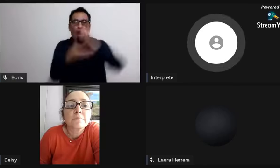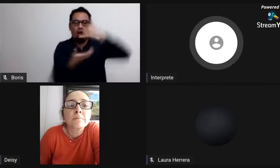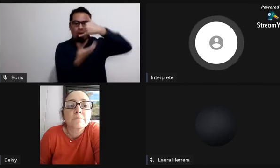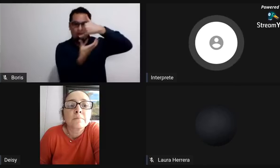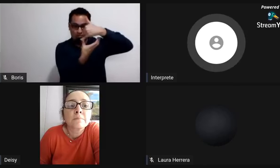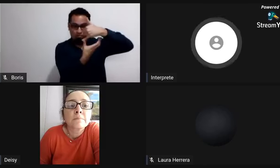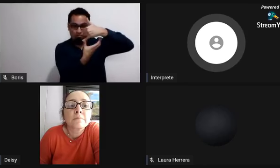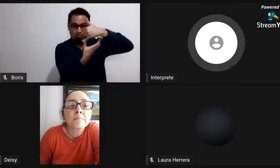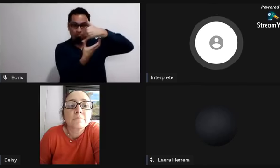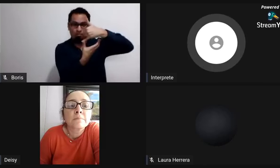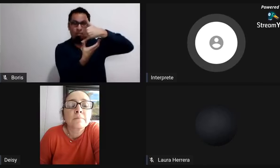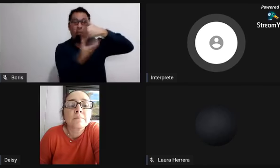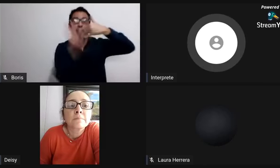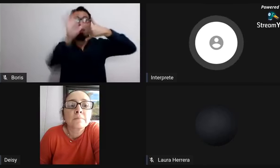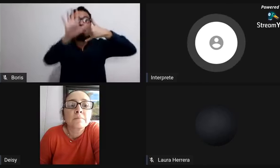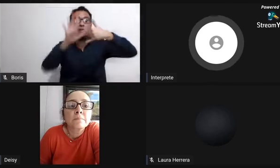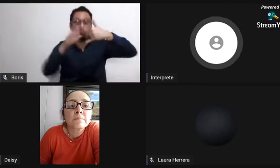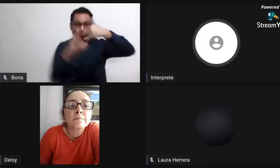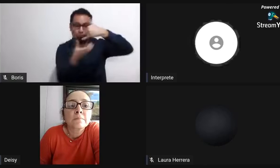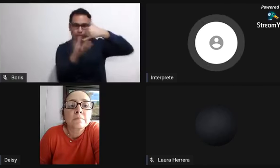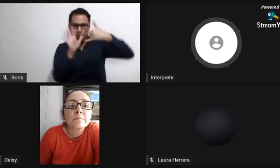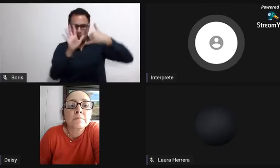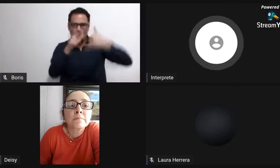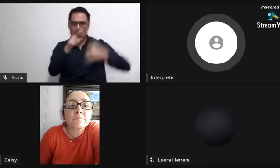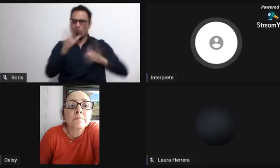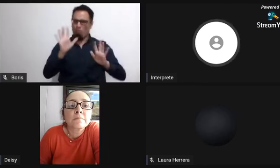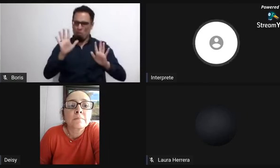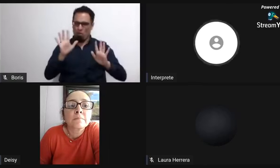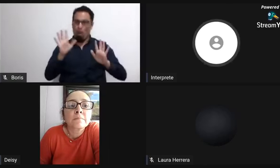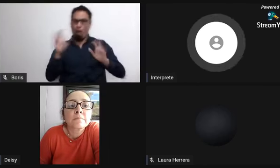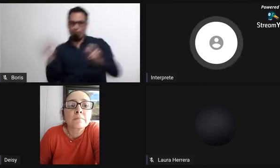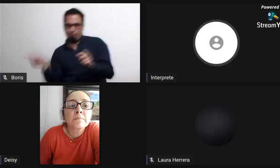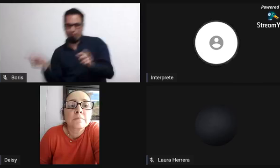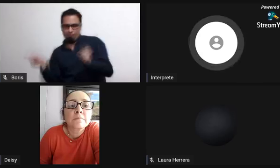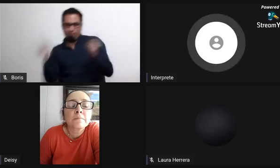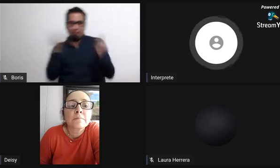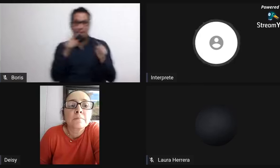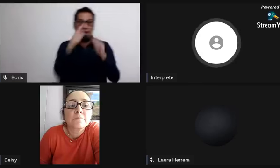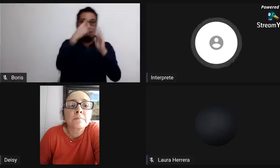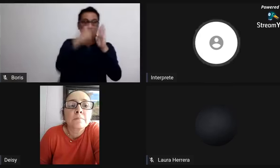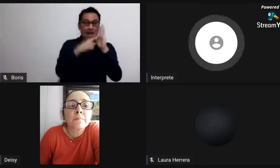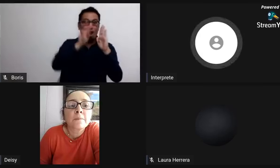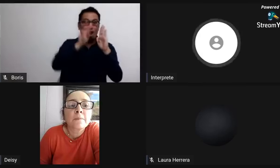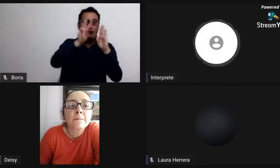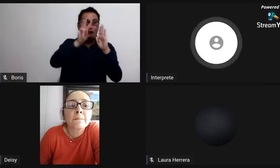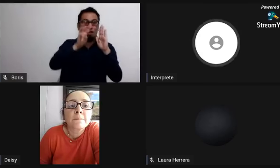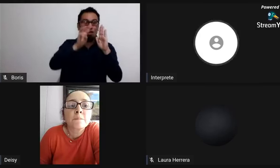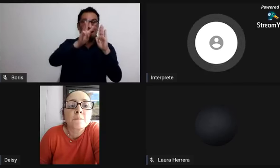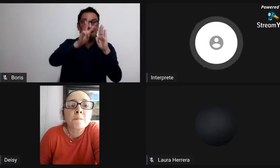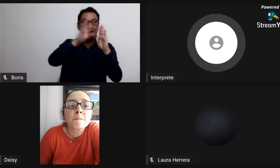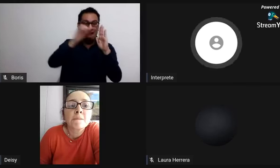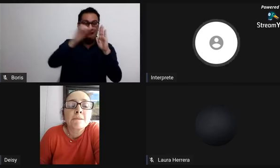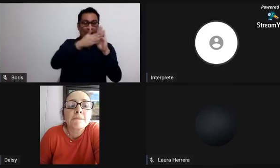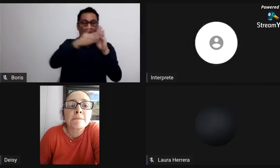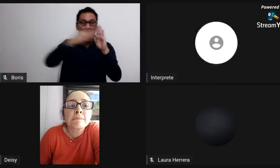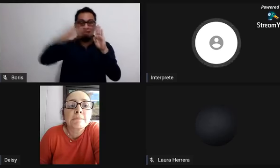1858. Durante ese periodo de gobierno, esa era la seña que se le asignó a este país, al país que